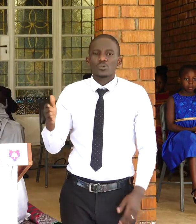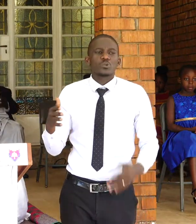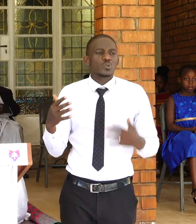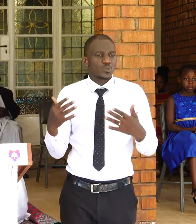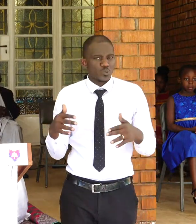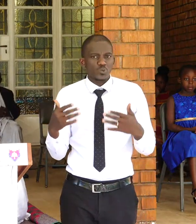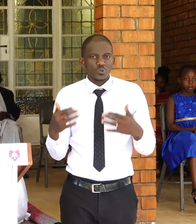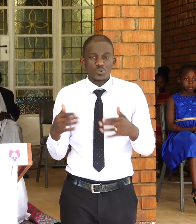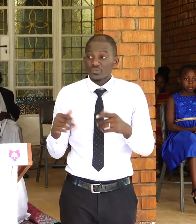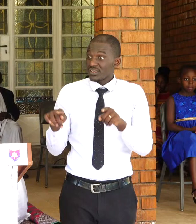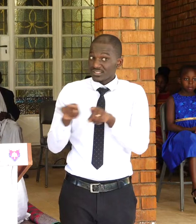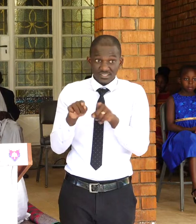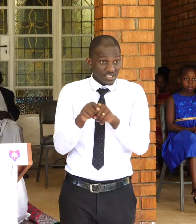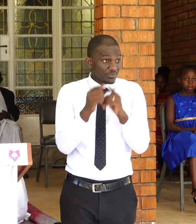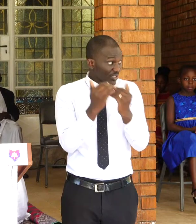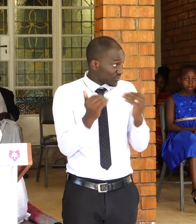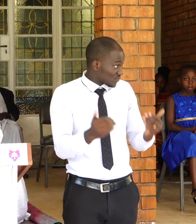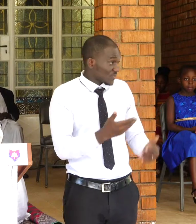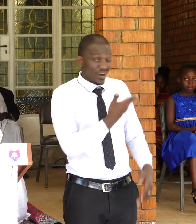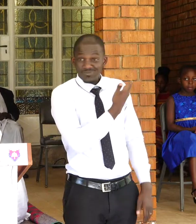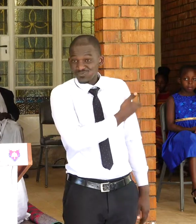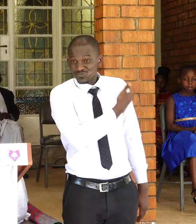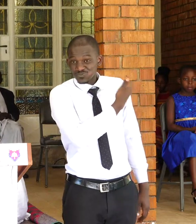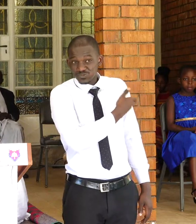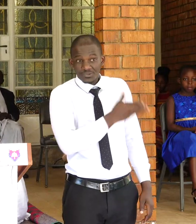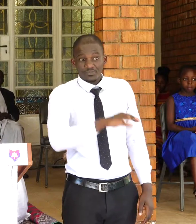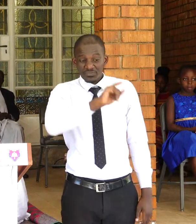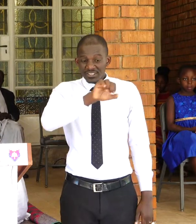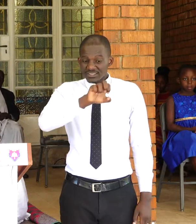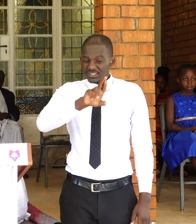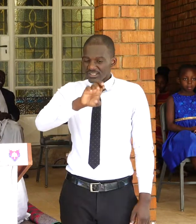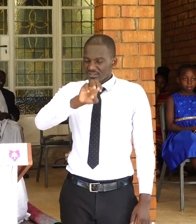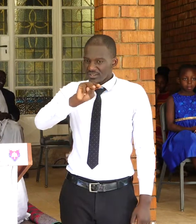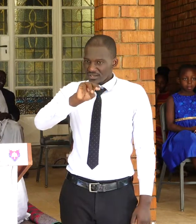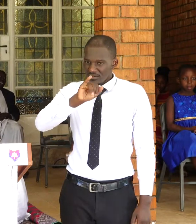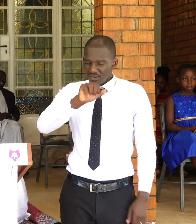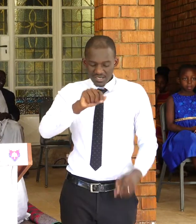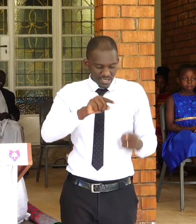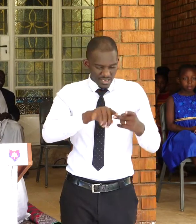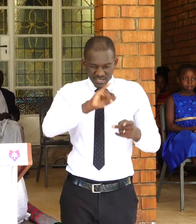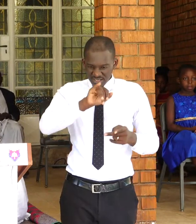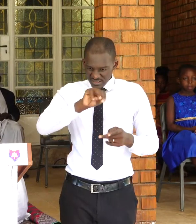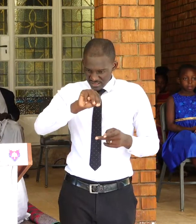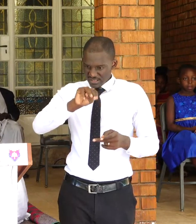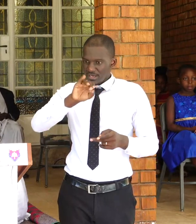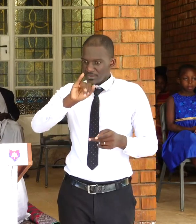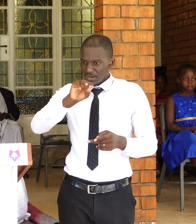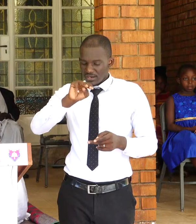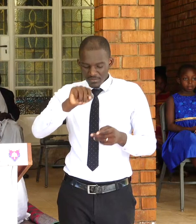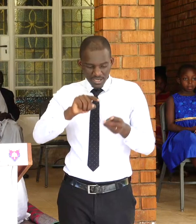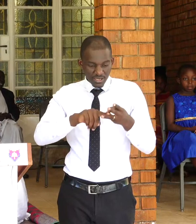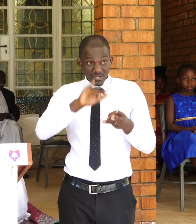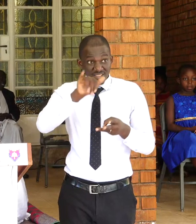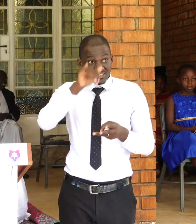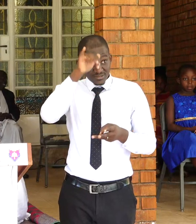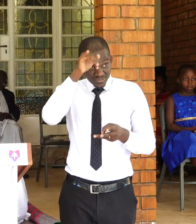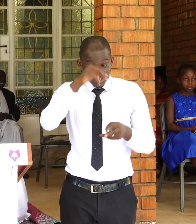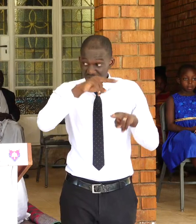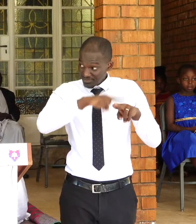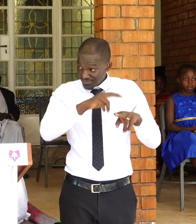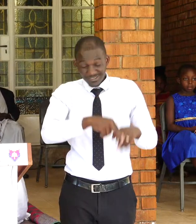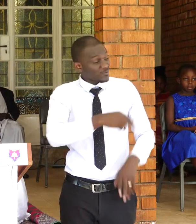yeebazibwe. Era n'abato webali Jeremiah, Jemima ne Jerusalem batudde